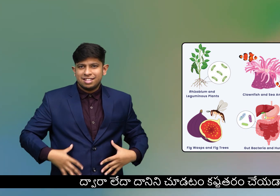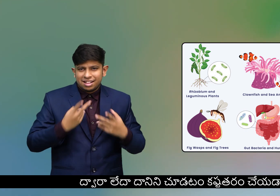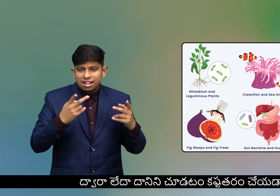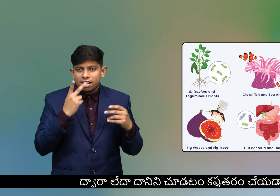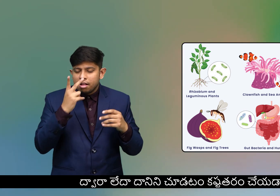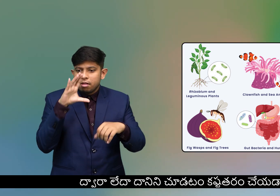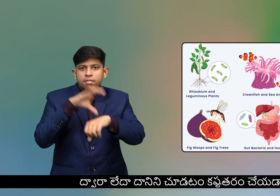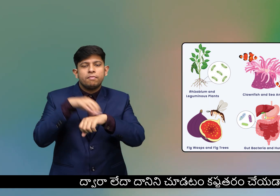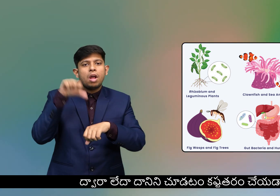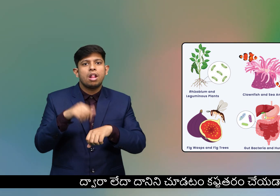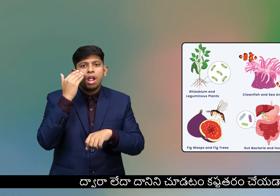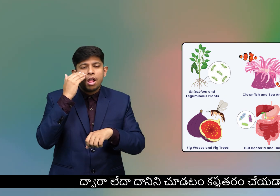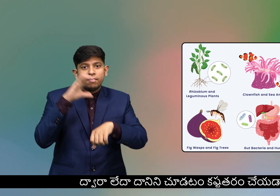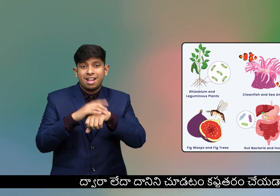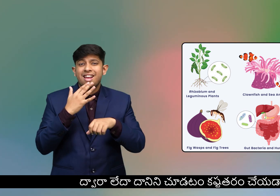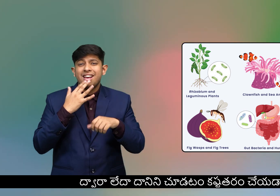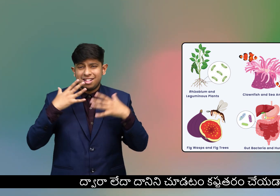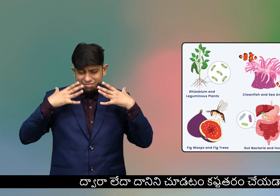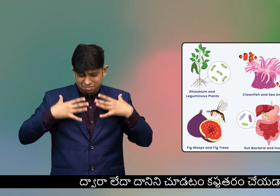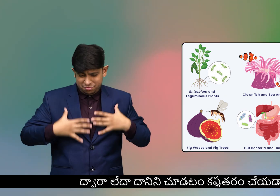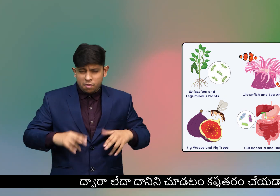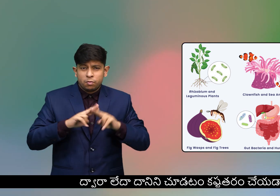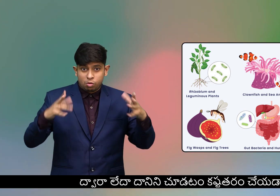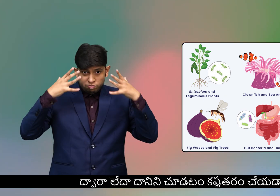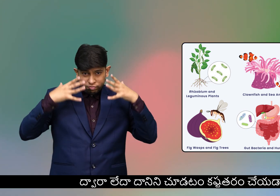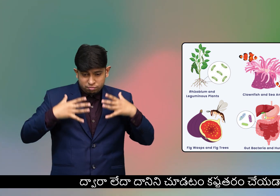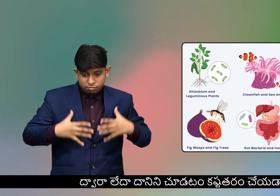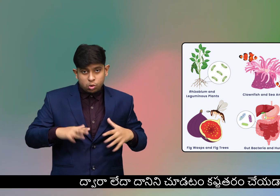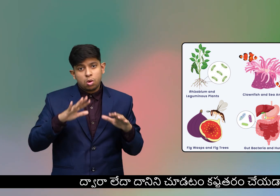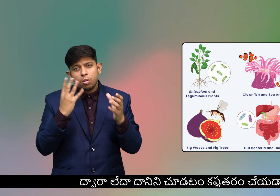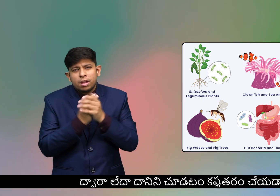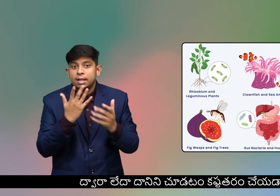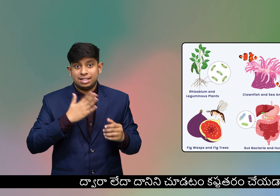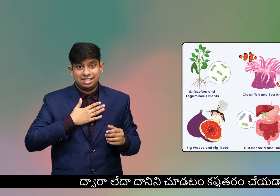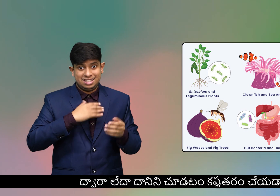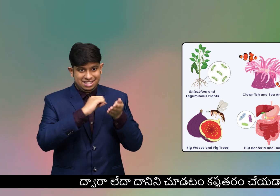ద్వారా లేదా దానిని చూడడం కష్టతరం చేయడానికి